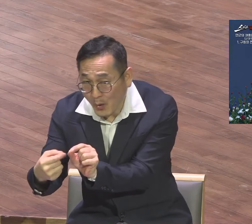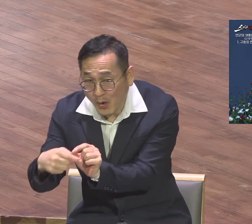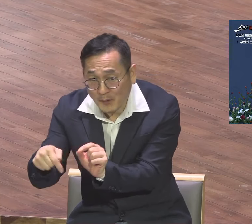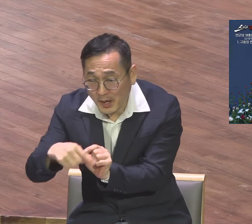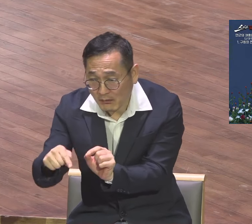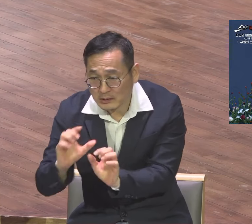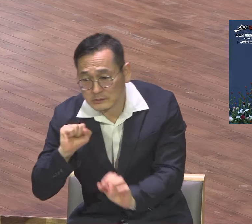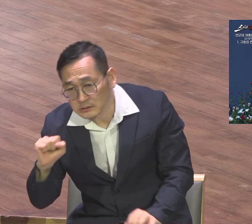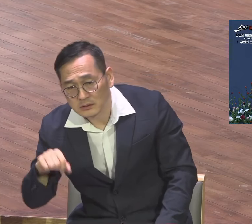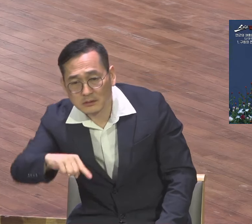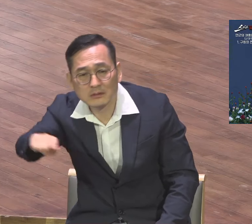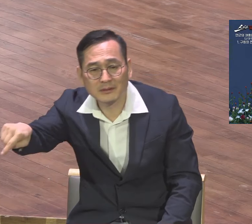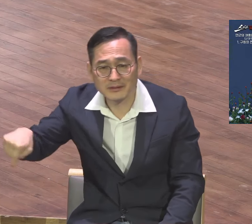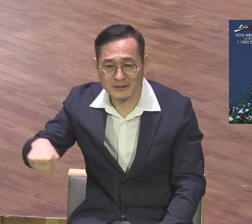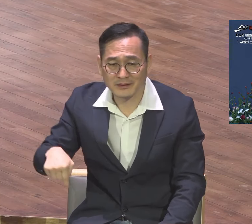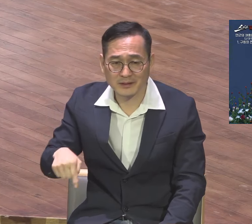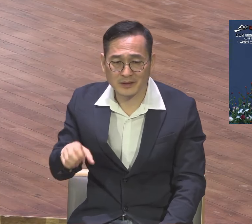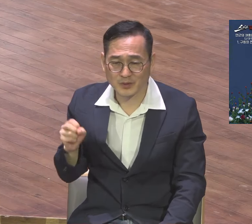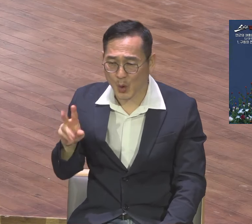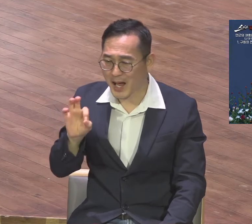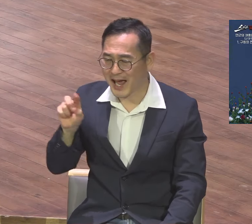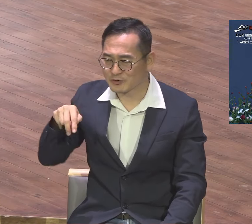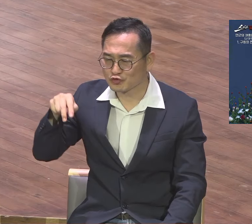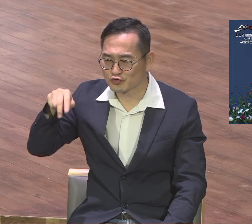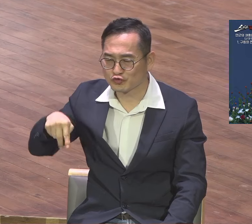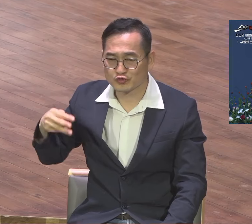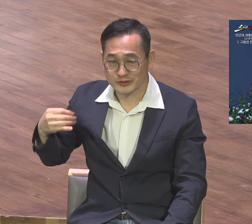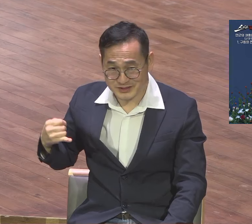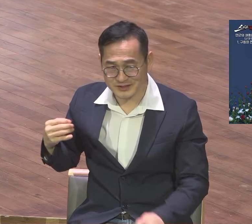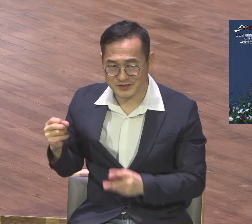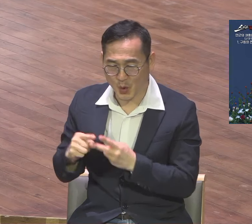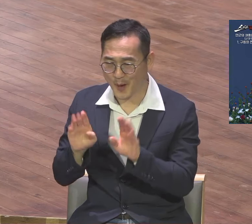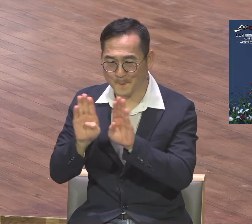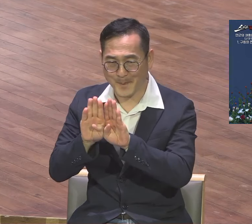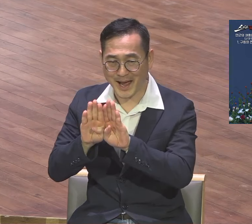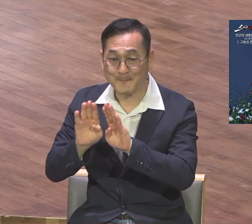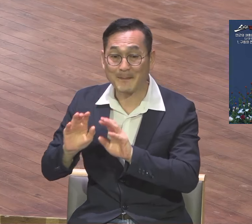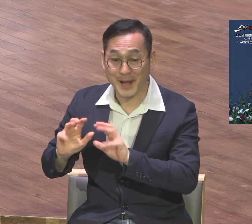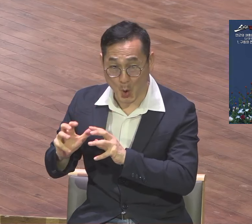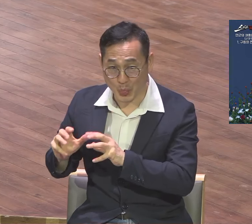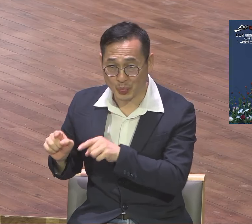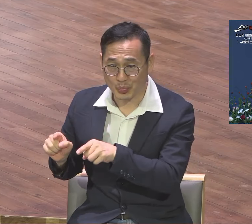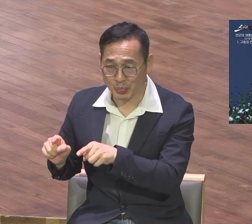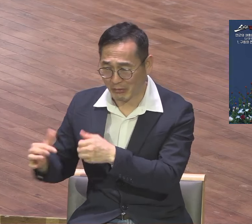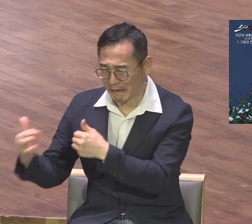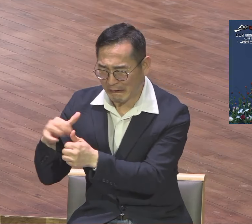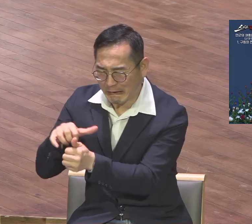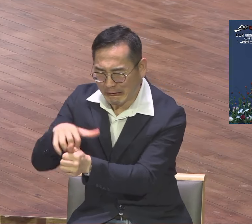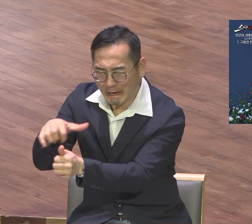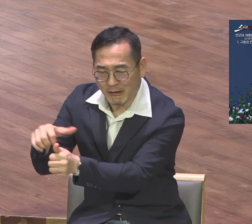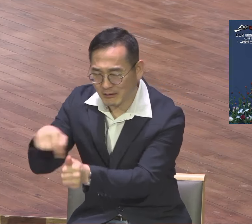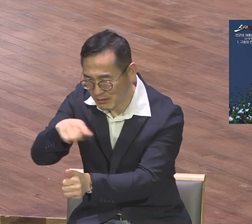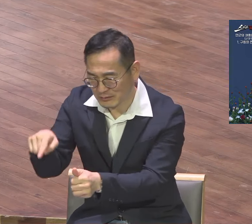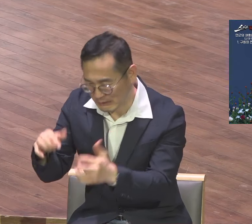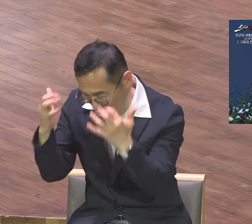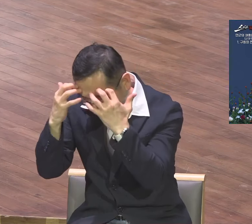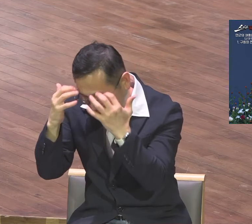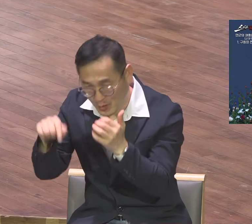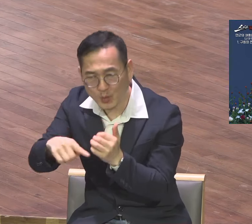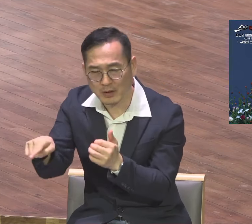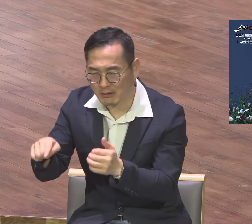그리고 아수르와 바벨론의 침입을 많이 해가지고, 유린을 많이 당해가지고, 허감과 고통의 땅